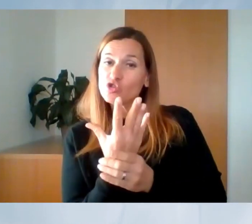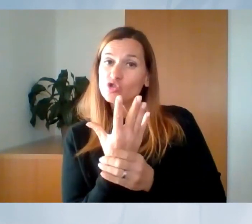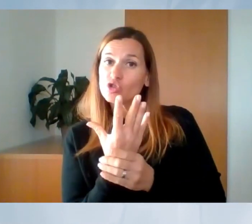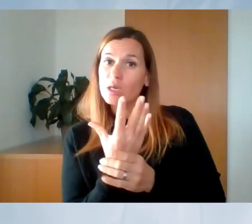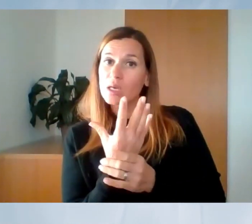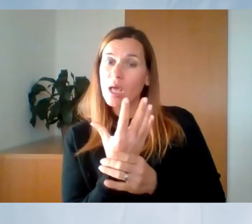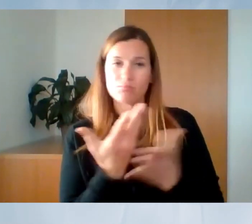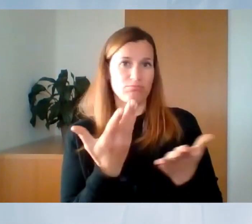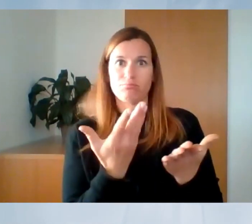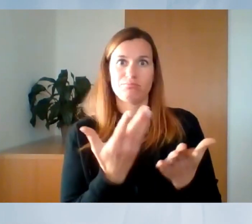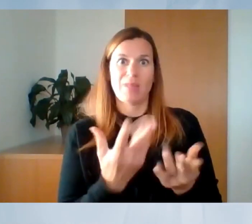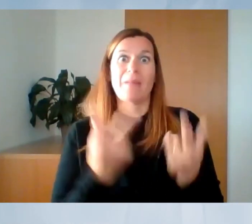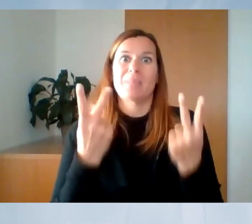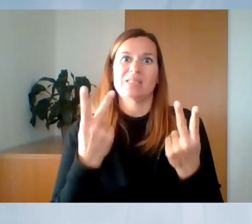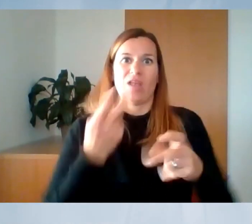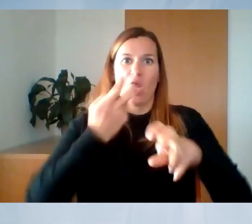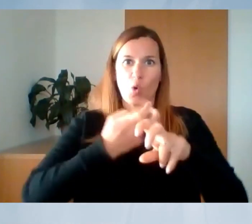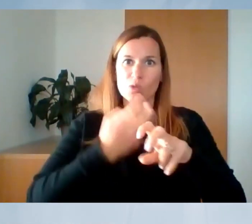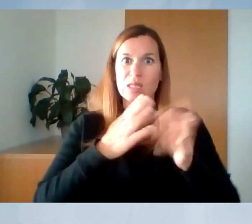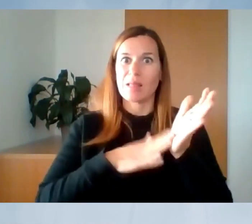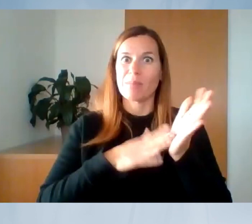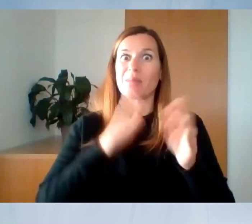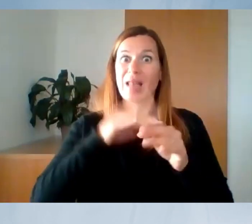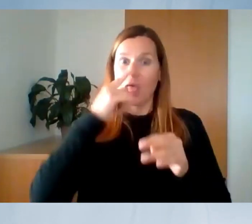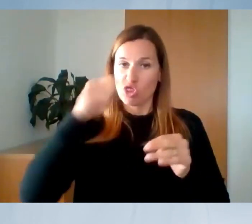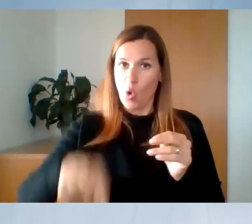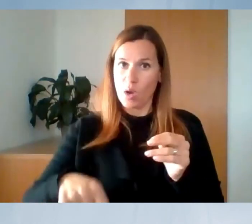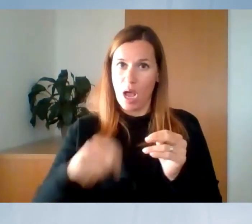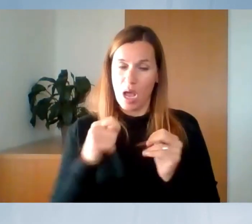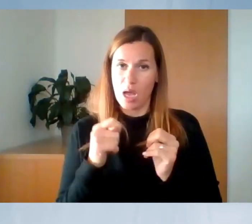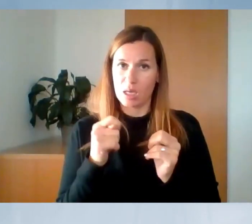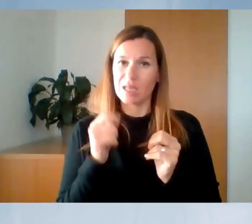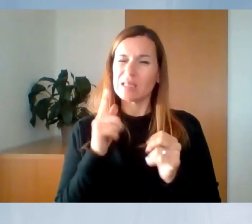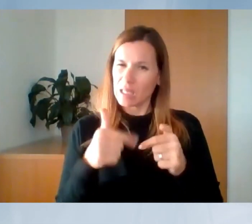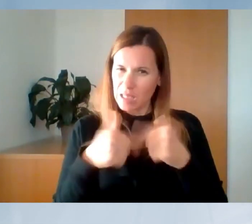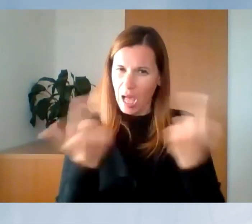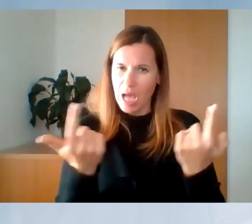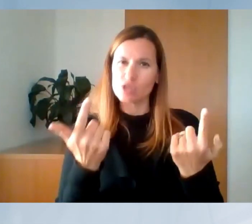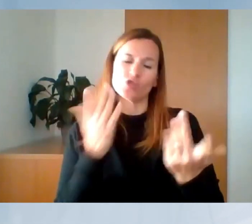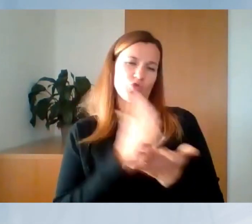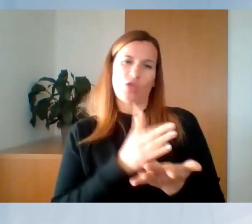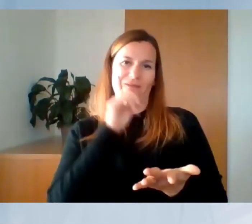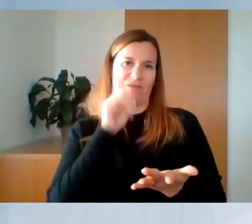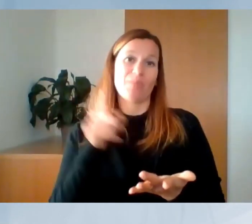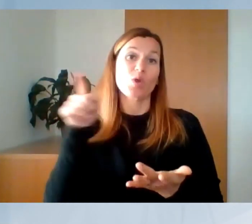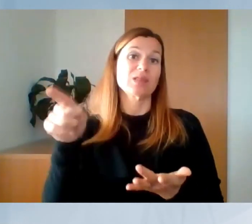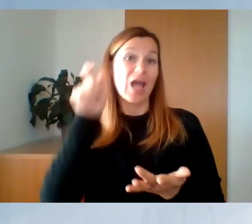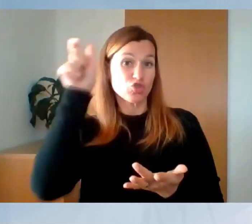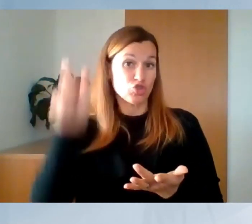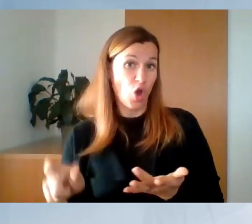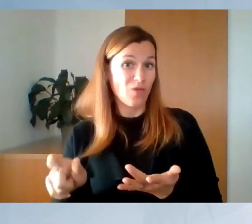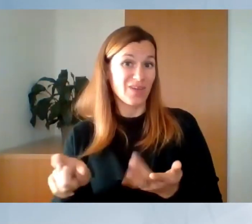zelo zaraščene. Recimo, bistvene kosti na nogah kakšna. In se jasno ve,